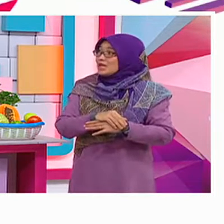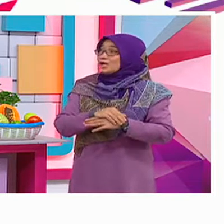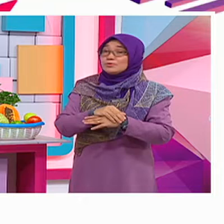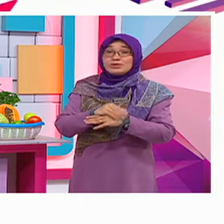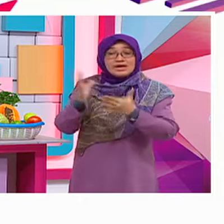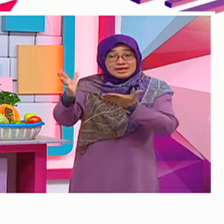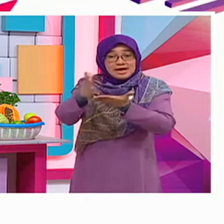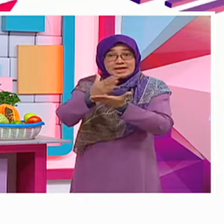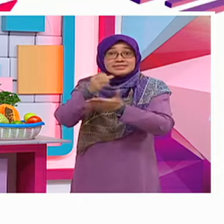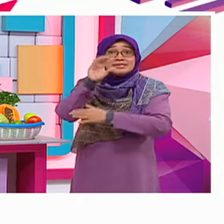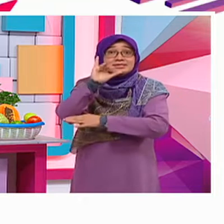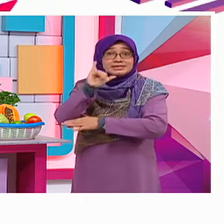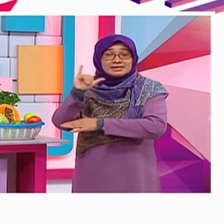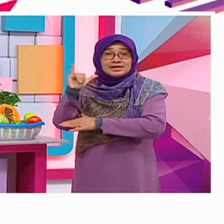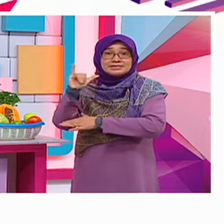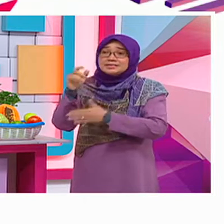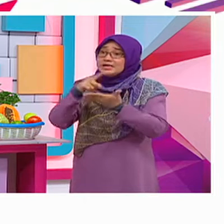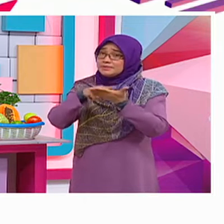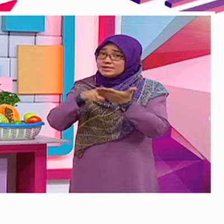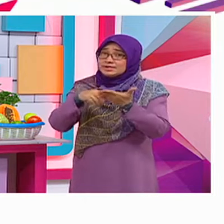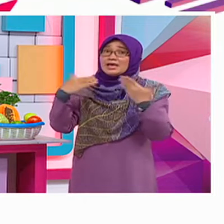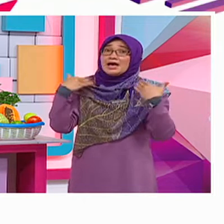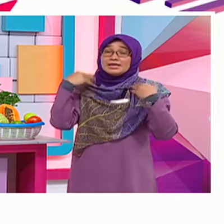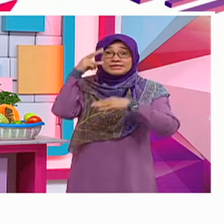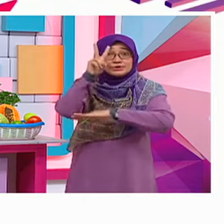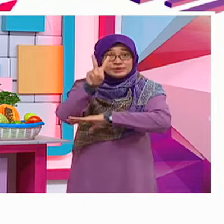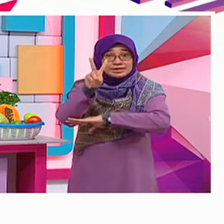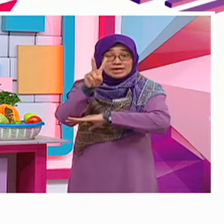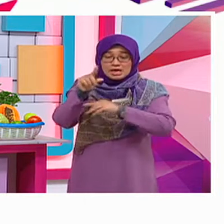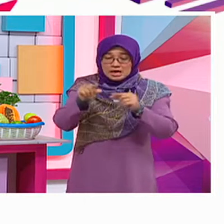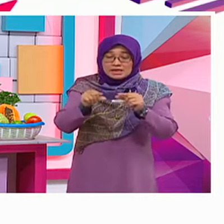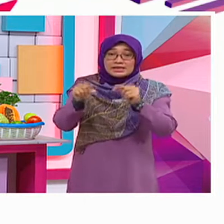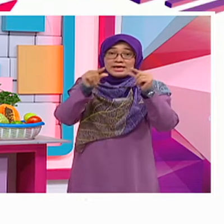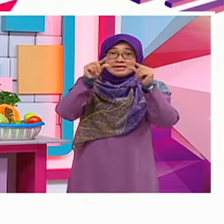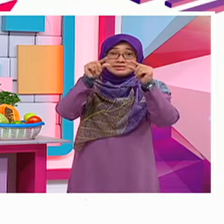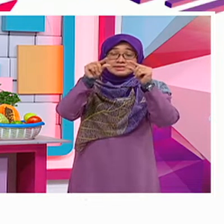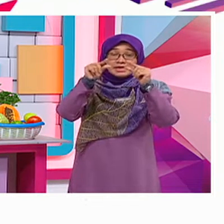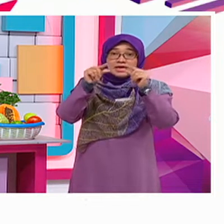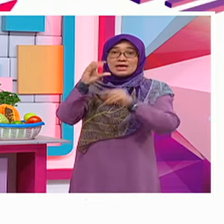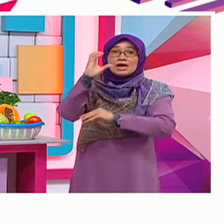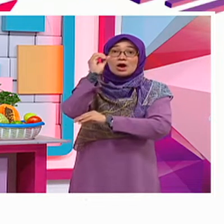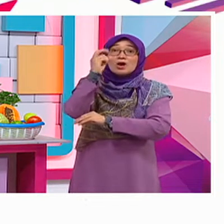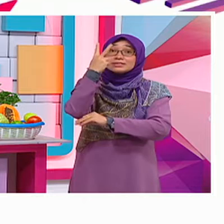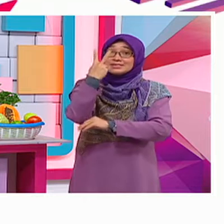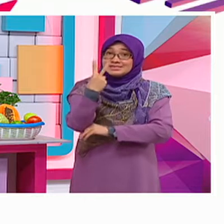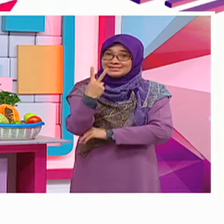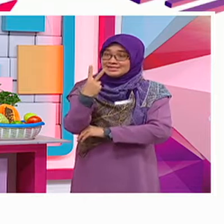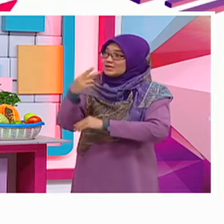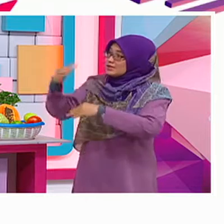kemudian hasilnya hasilnya aku tadi ada dua Jazz oksigen